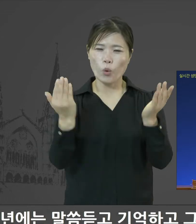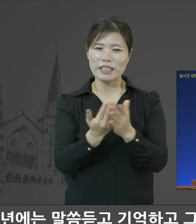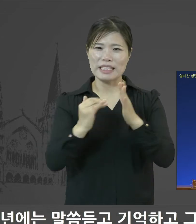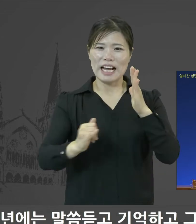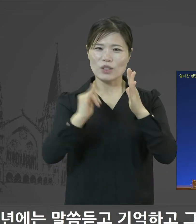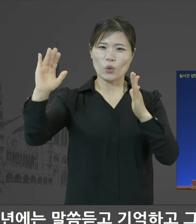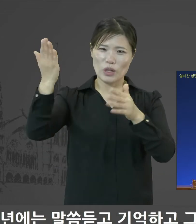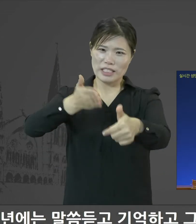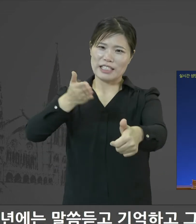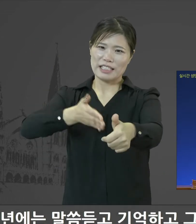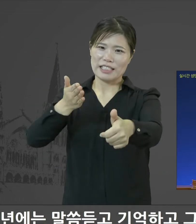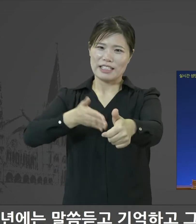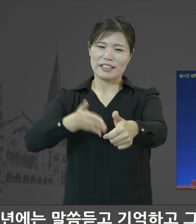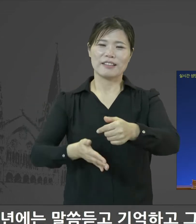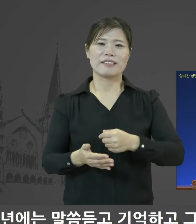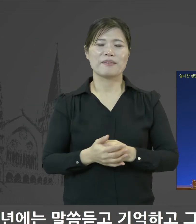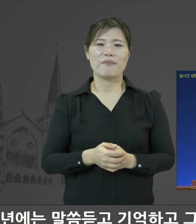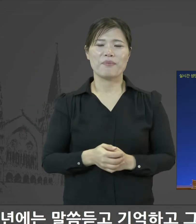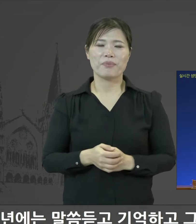될 줄로 믿습니다.